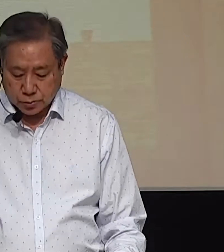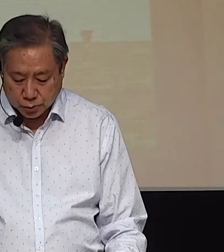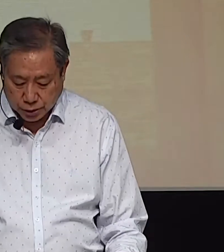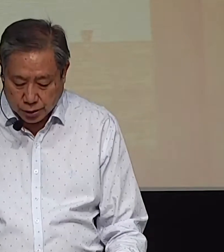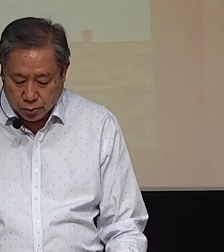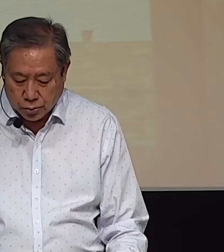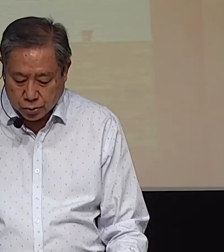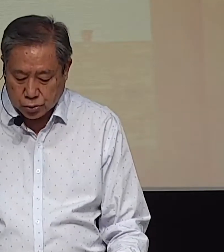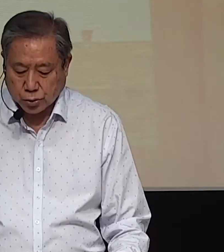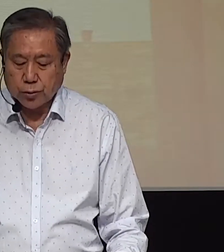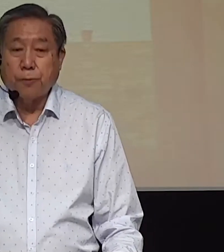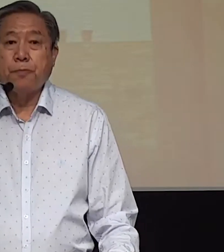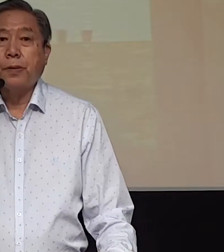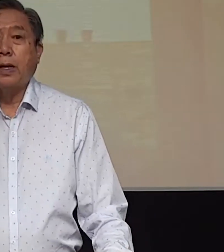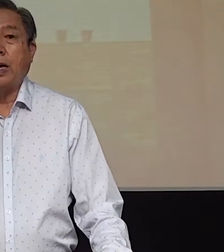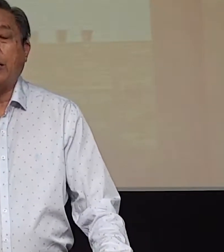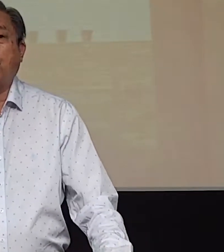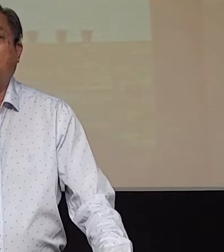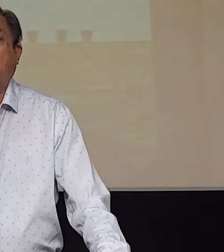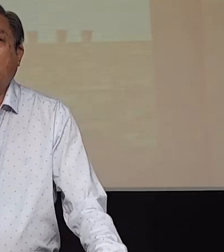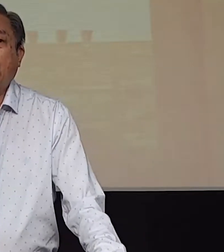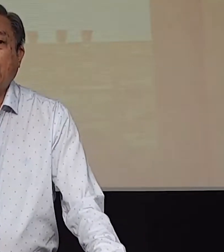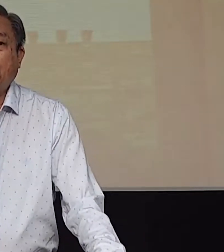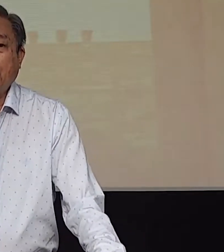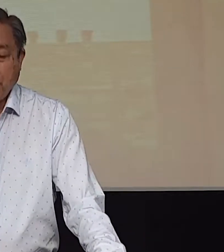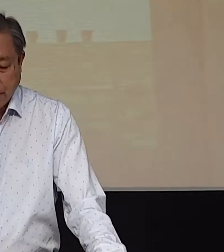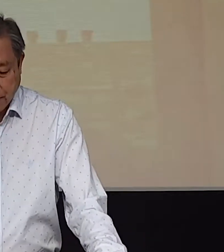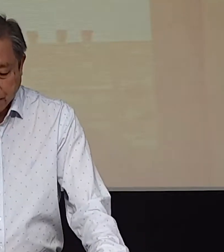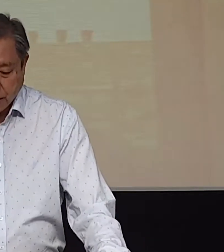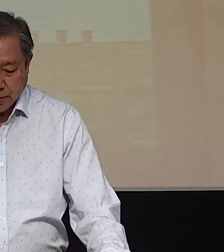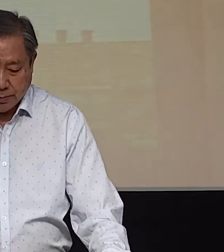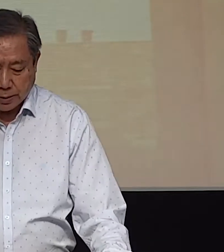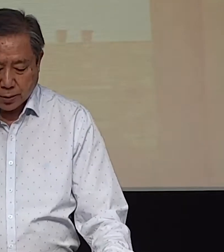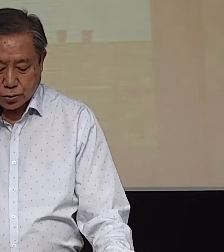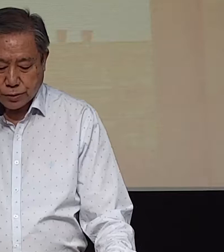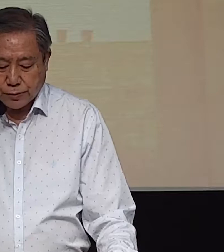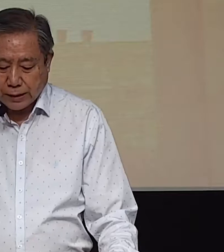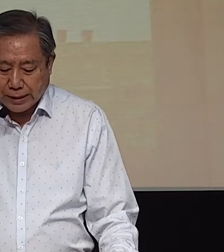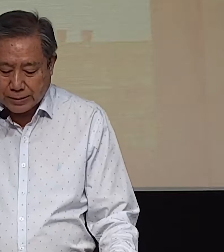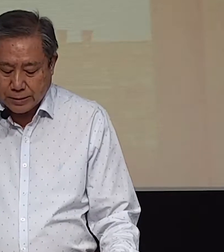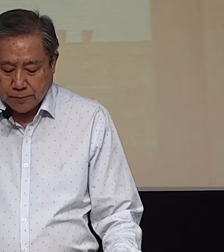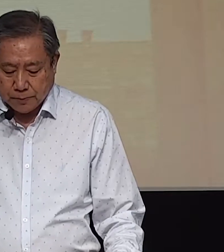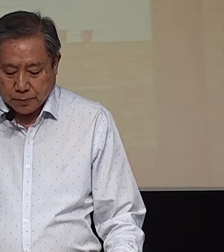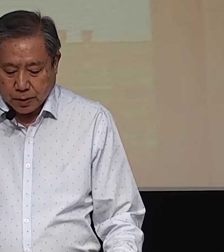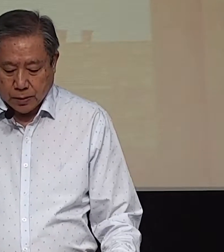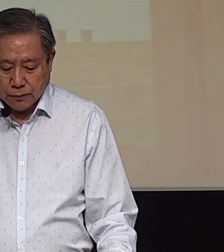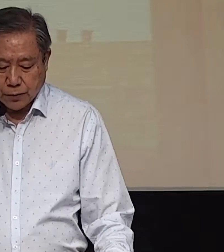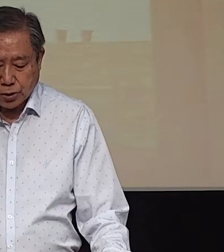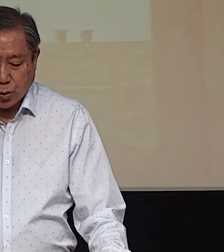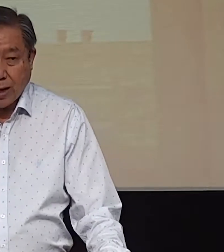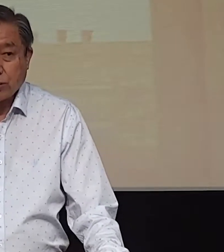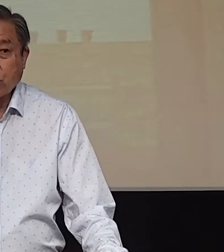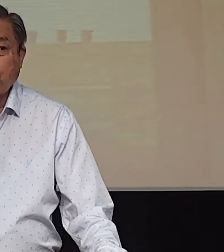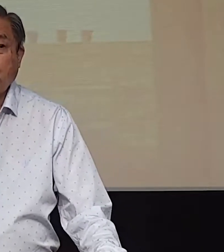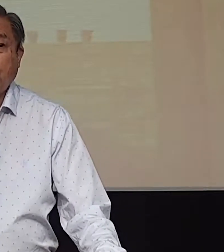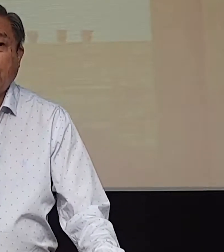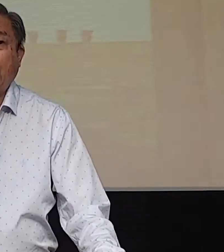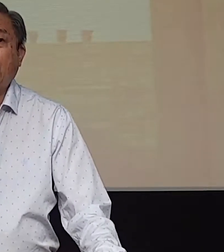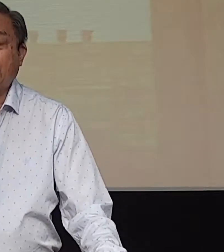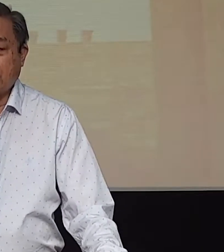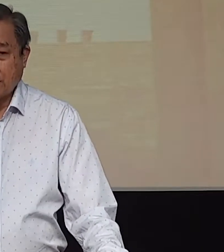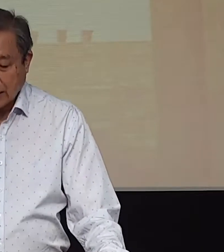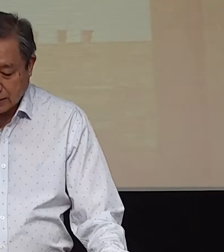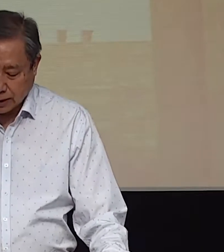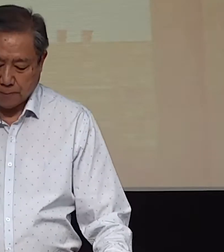né? O trigo e o joio. A leitura da Bíblia, Mateus 13, 24